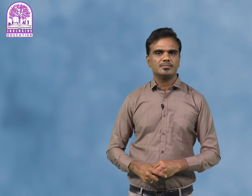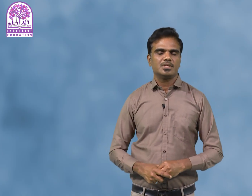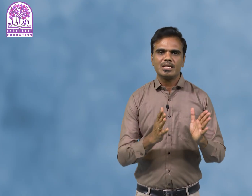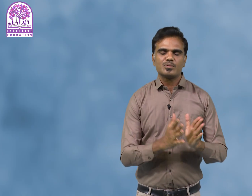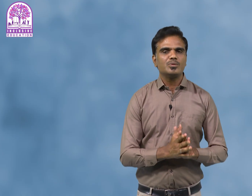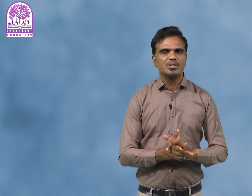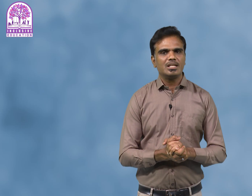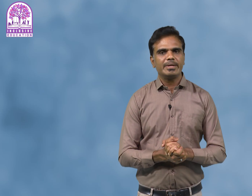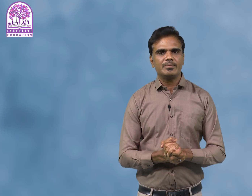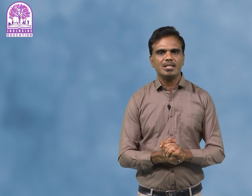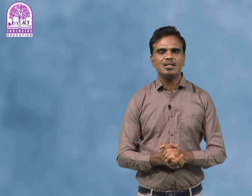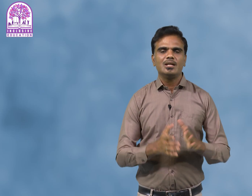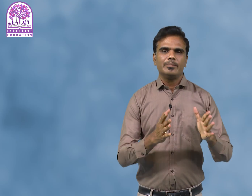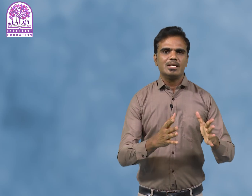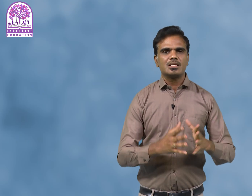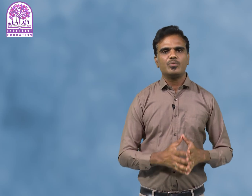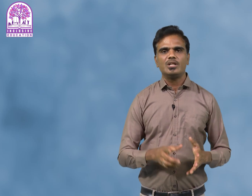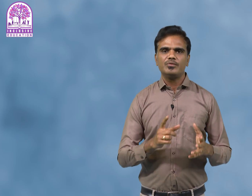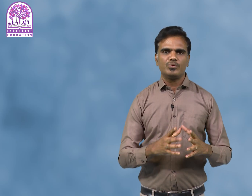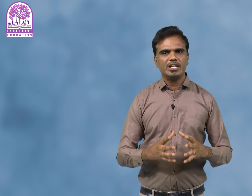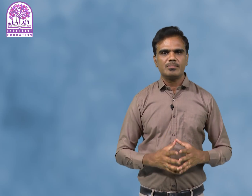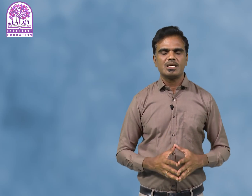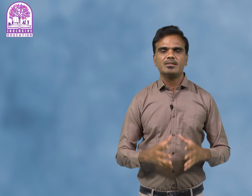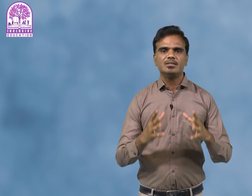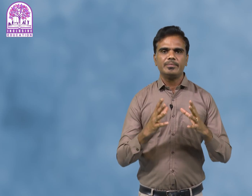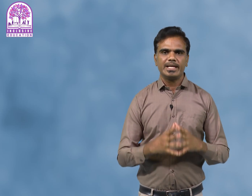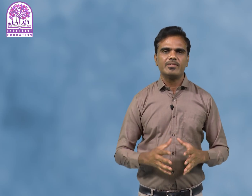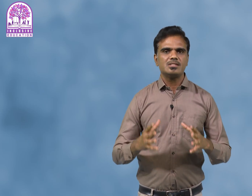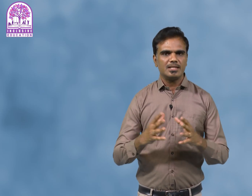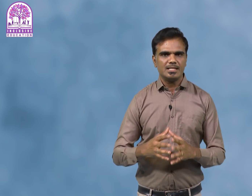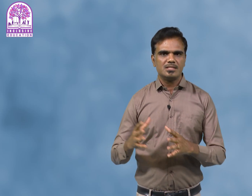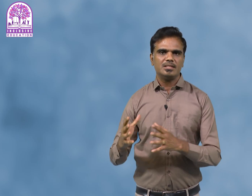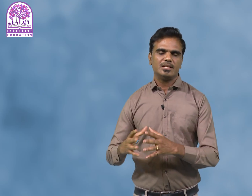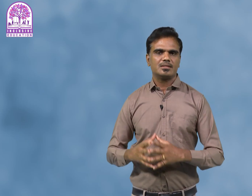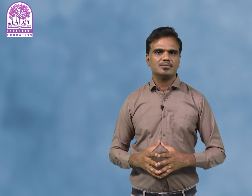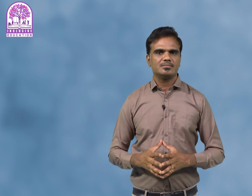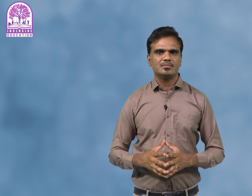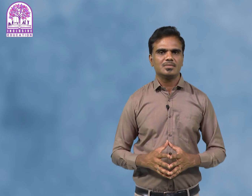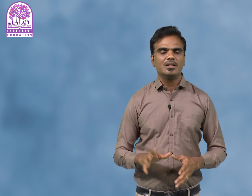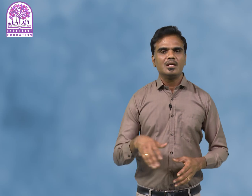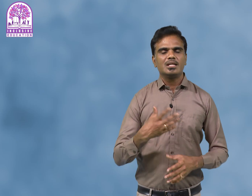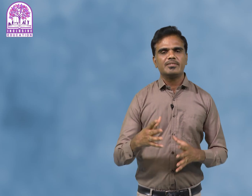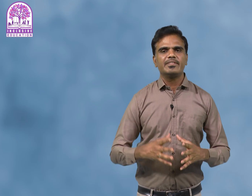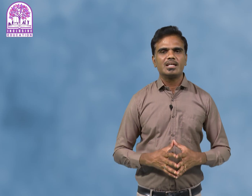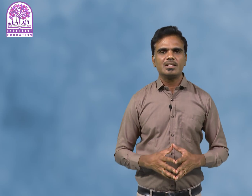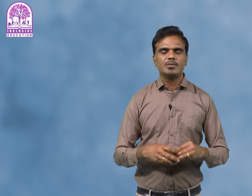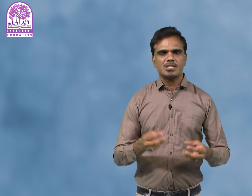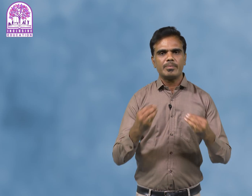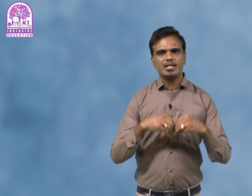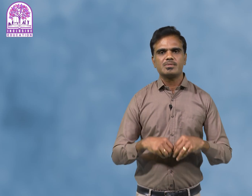இப்போ நீங்கள் சொல்லிக் கொடுத்த எல்லாமே என்ன அப்படின்னா பேசிக்காக உள்ள ஃபுட் ஐட்டம்ஸ், அதாவது பிரேக்ஃபாஸ்ட், லஞ்சு, டின்னர். இது தவிர வேறு என்ன இருக்குது, நம்ம சாப்பிட்ற ஐட்டம்ஸில்